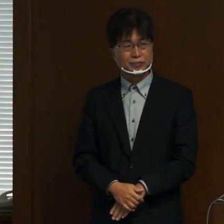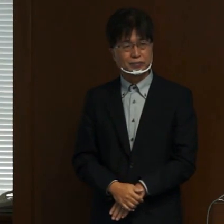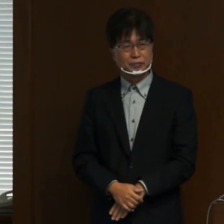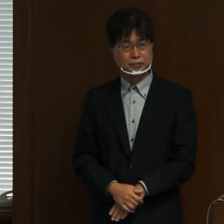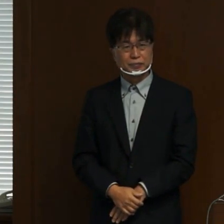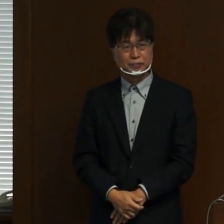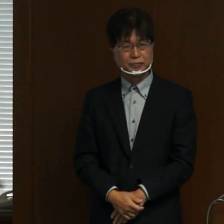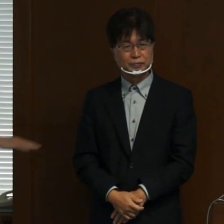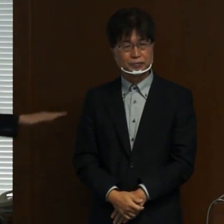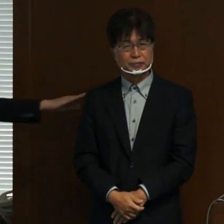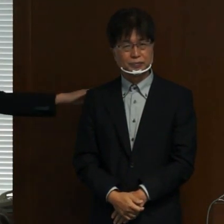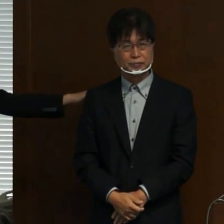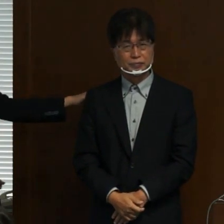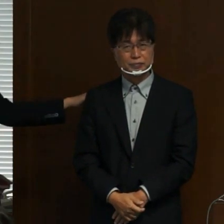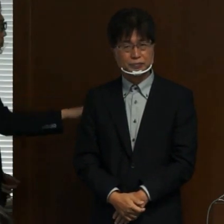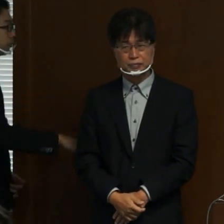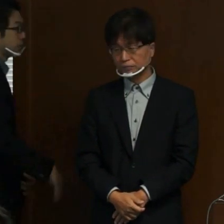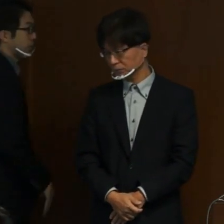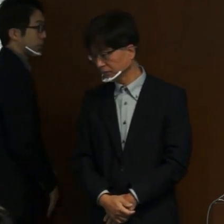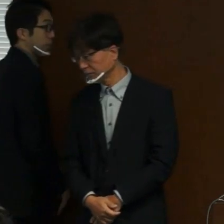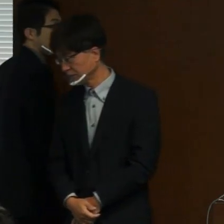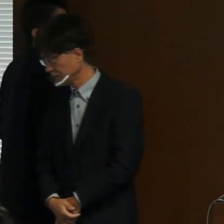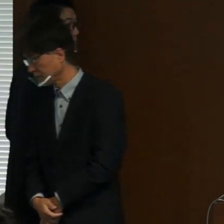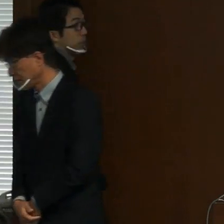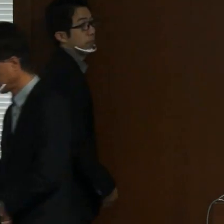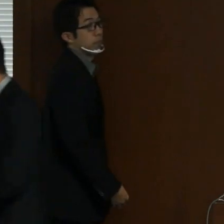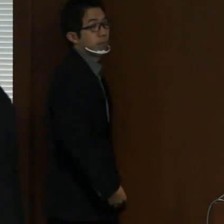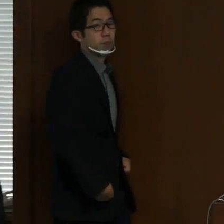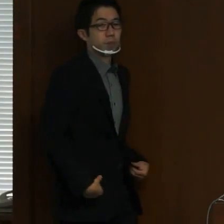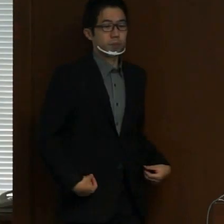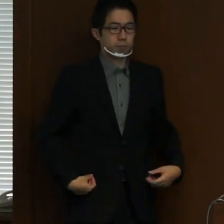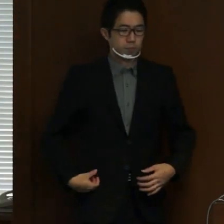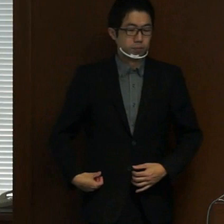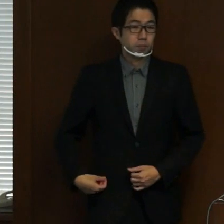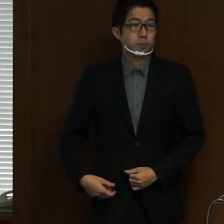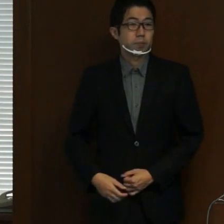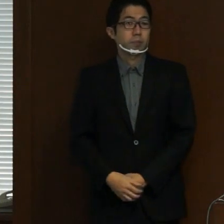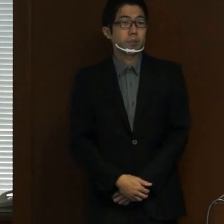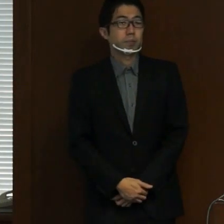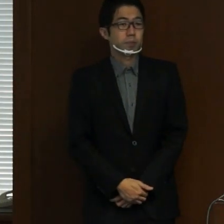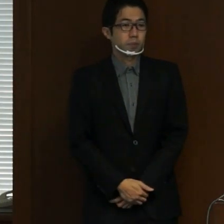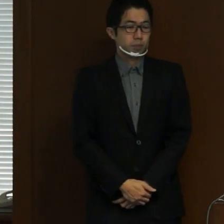です。 はい、それでは質問のある者挙手をお願いします。